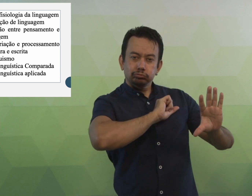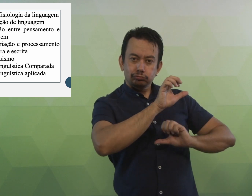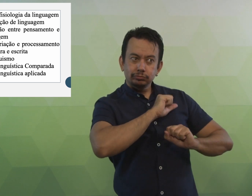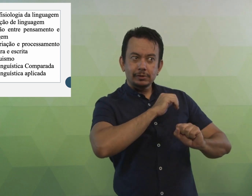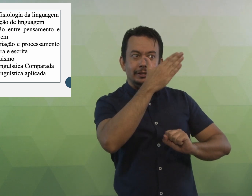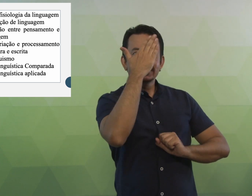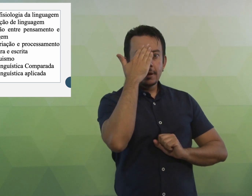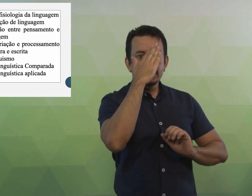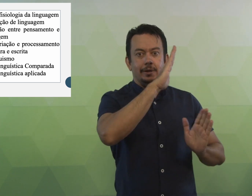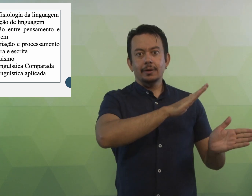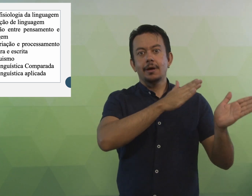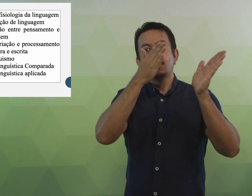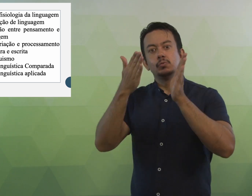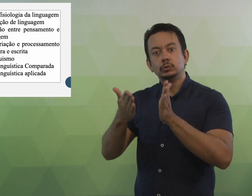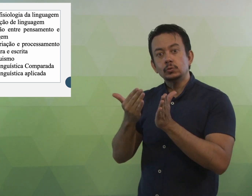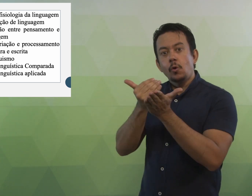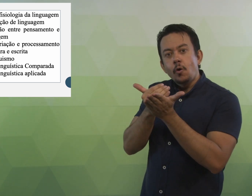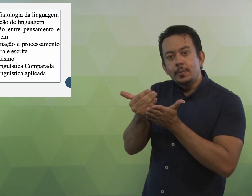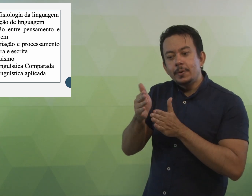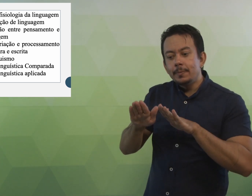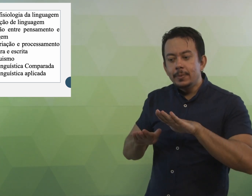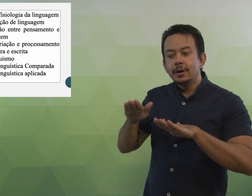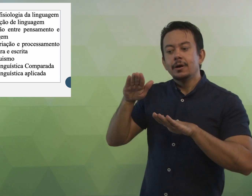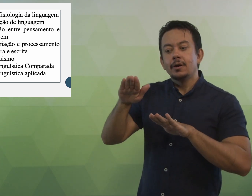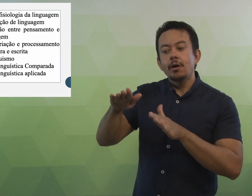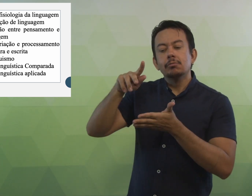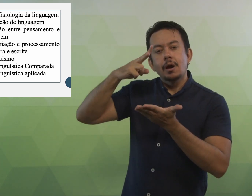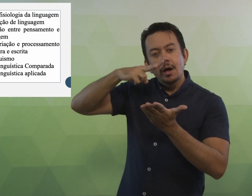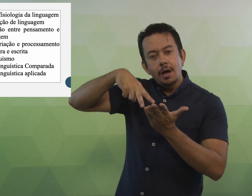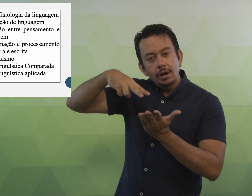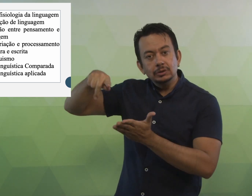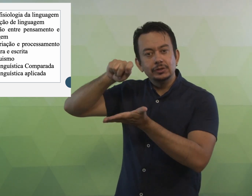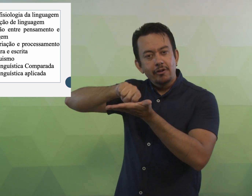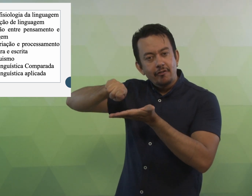forma verbal e escrita.